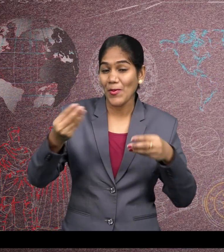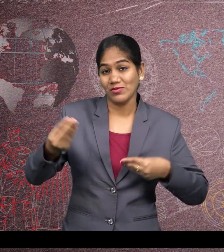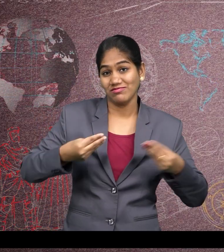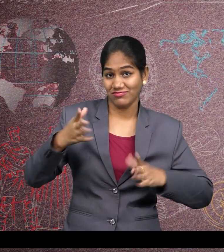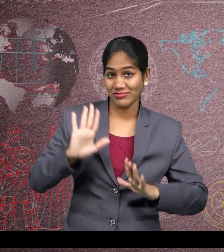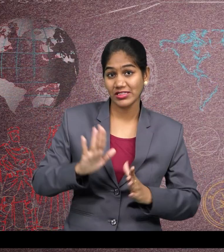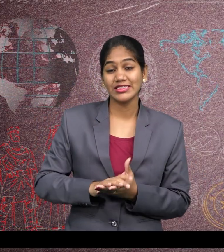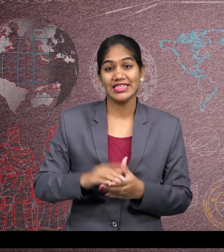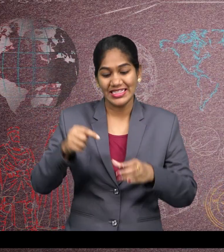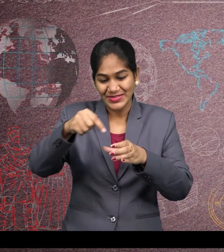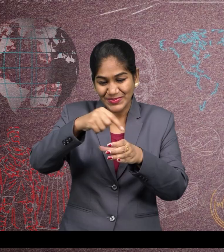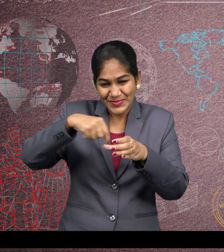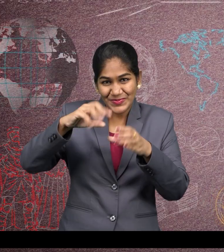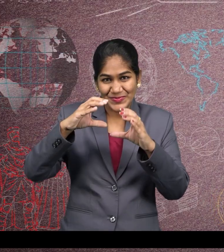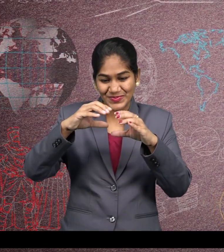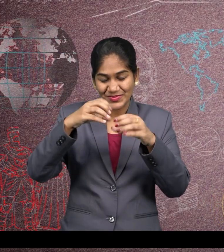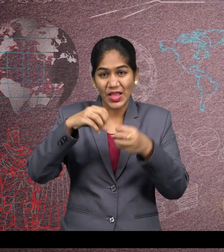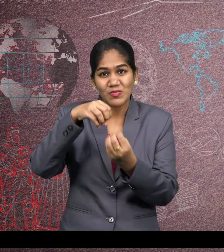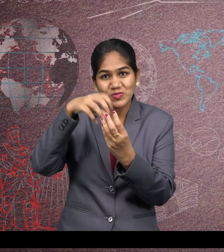கச்சோரி,